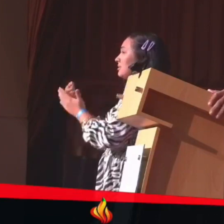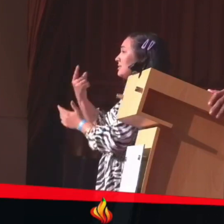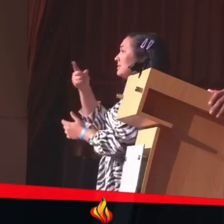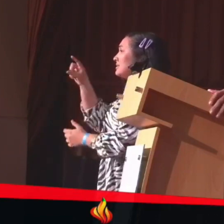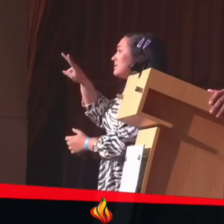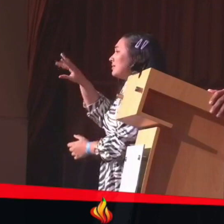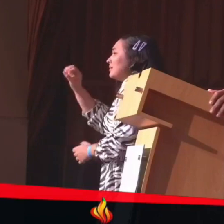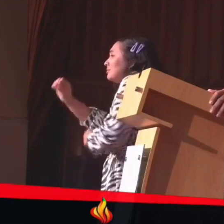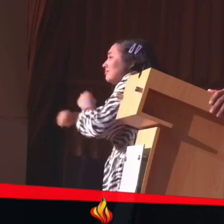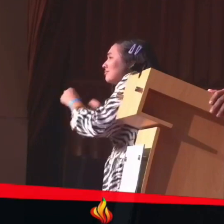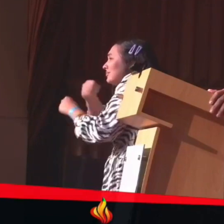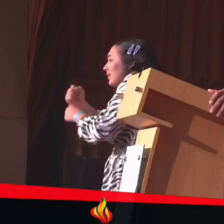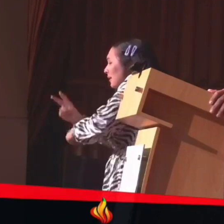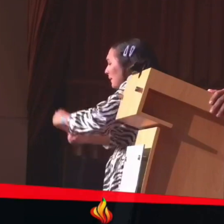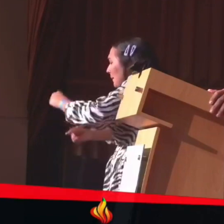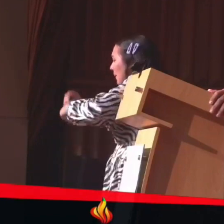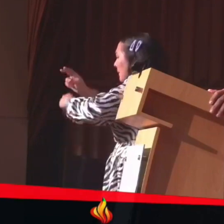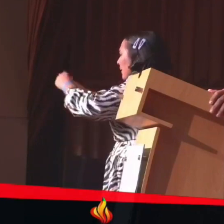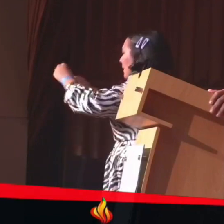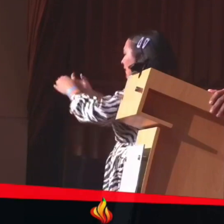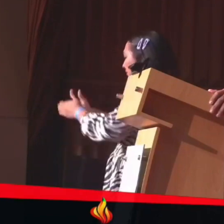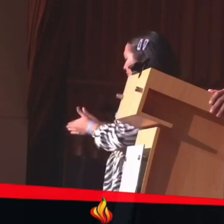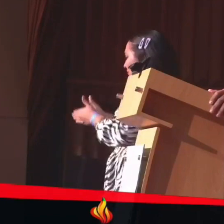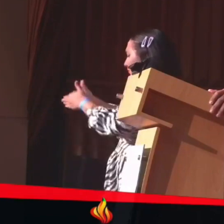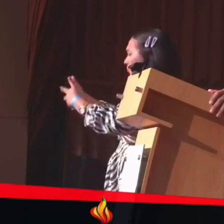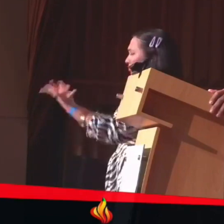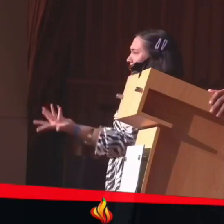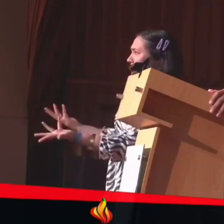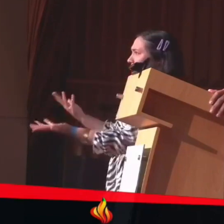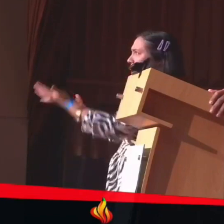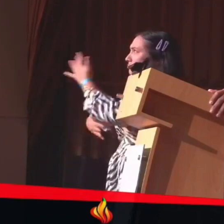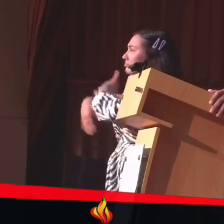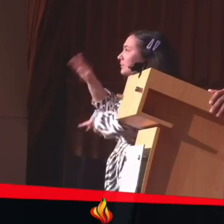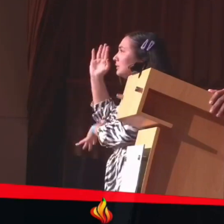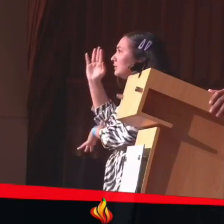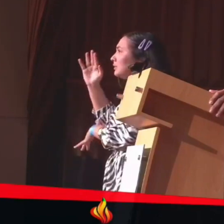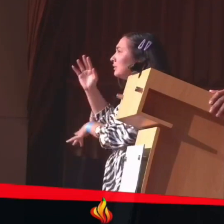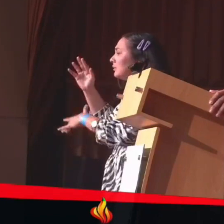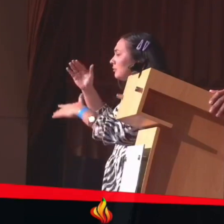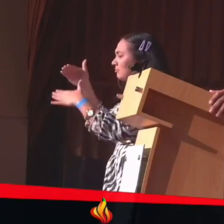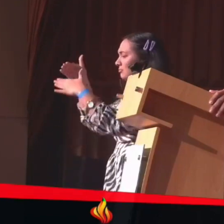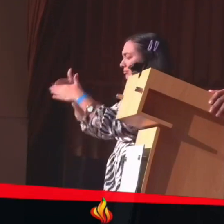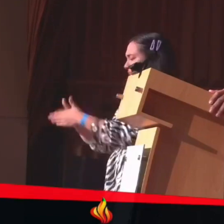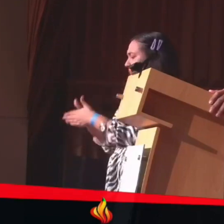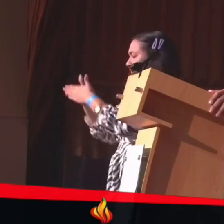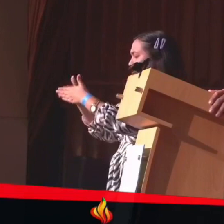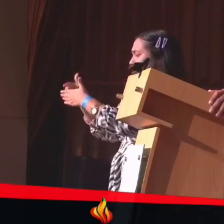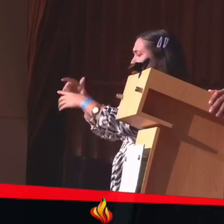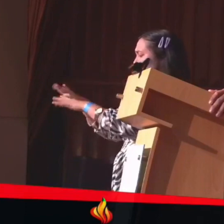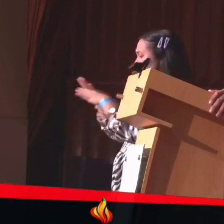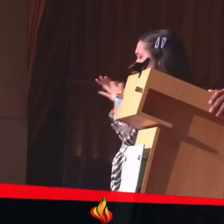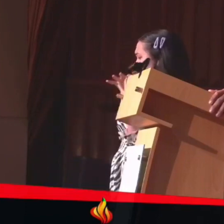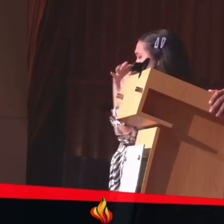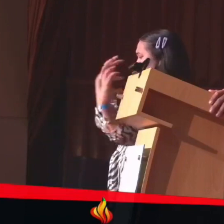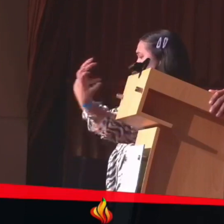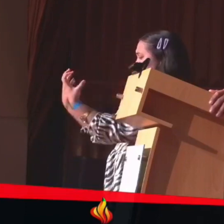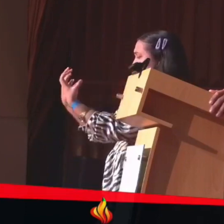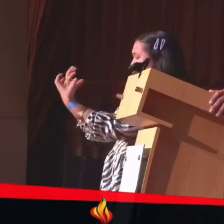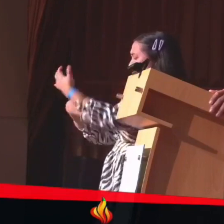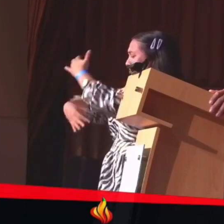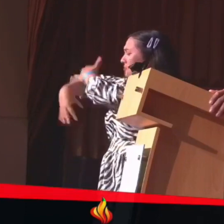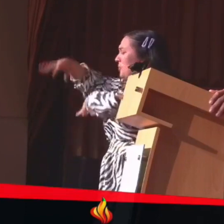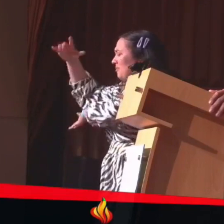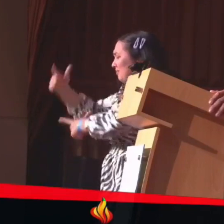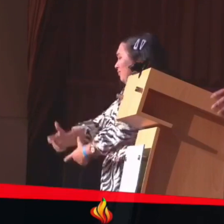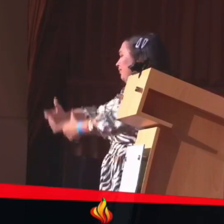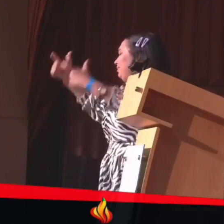arca, la cual era de la capacidad o el tamaño de 2 estadios de fútbol. Dios le dijo: no vas a